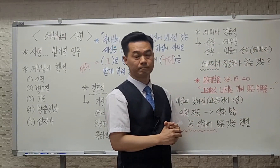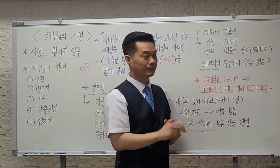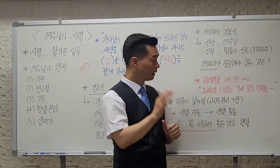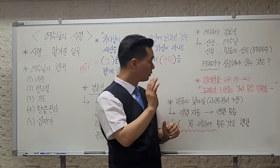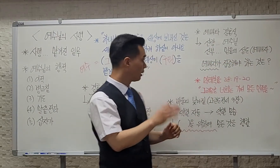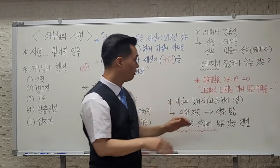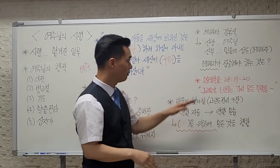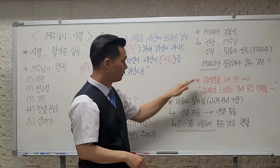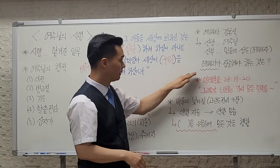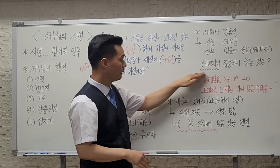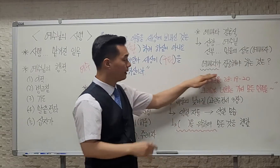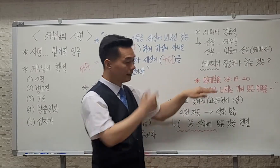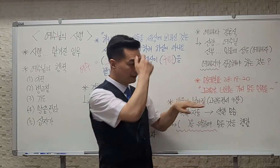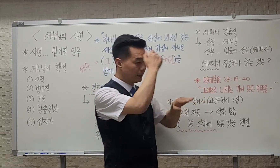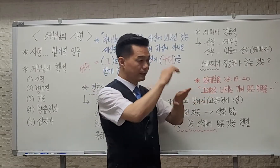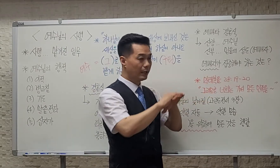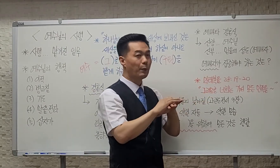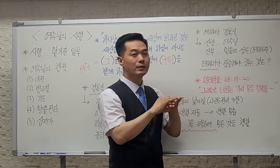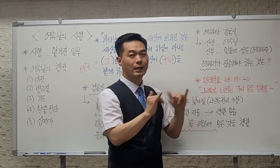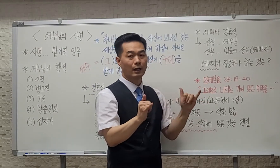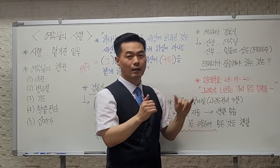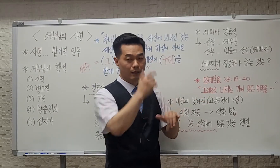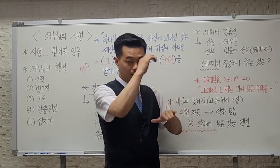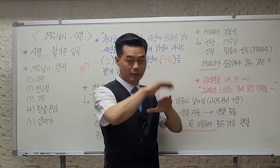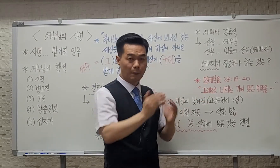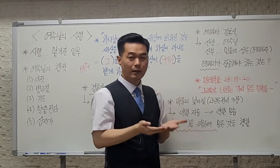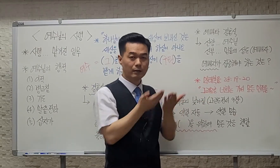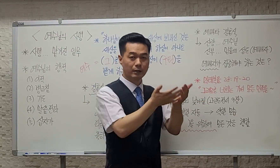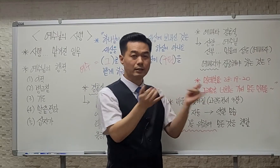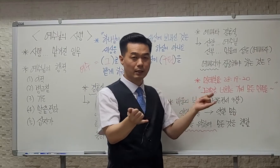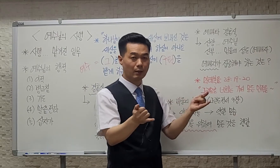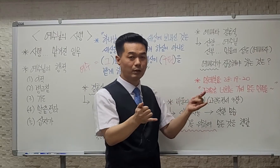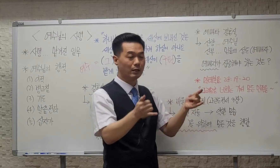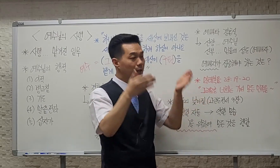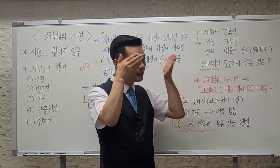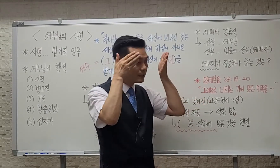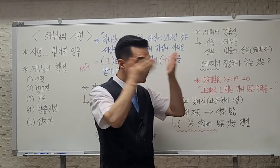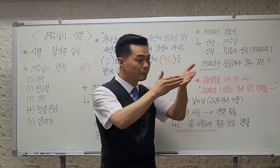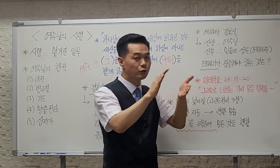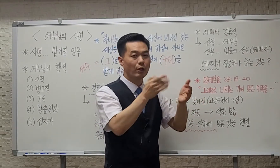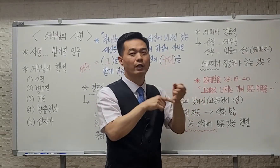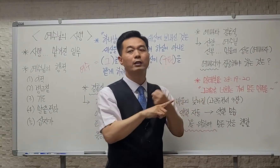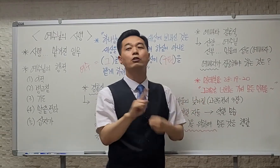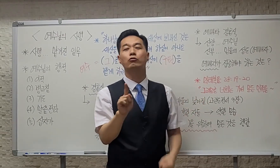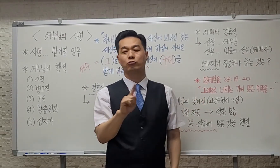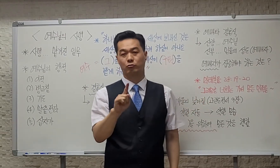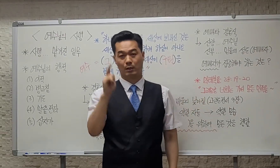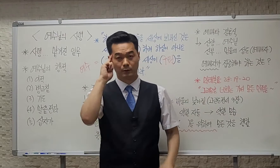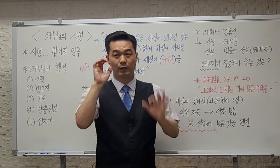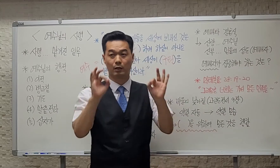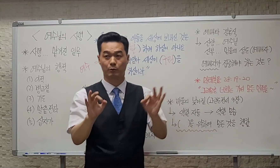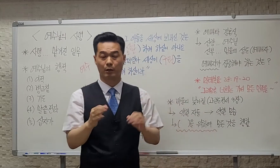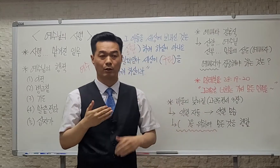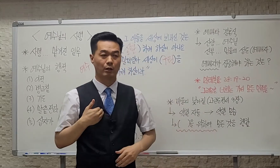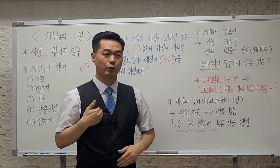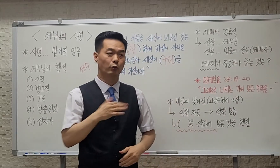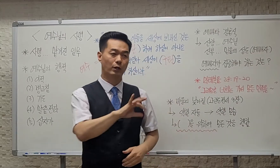자, 보세요. 예배자가, 예배를 드리는 사람이 집중해야 되는 이유 한번 생각해 보세요. 저도